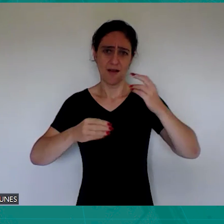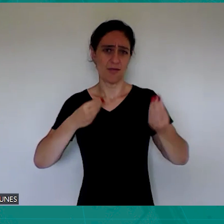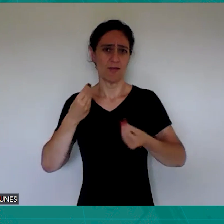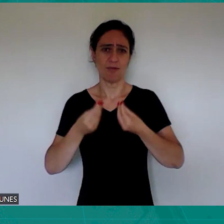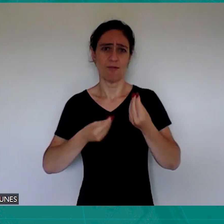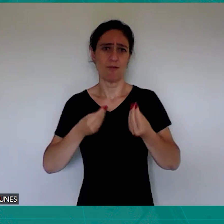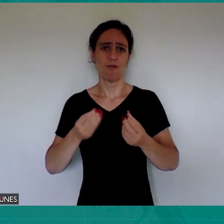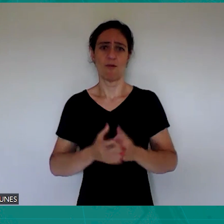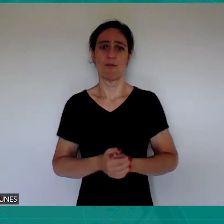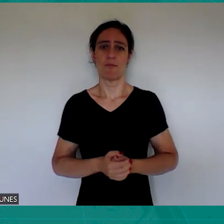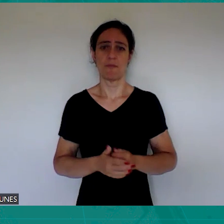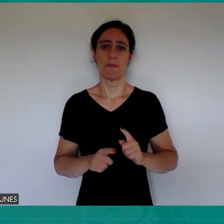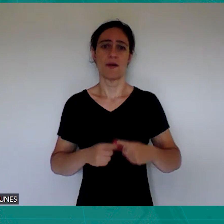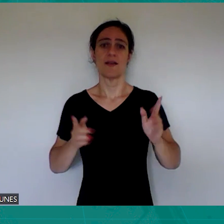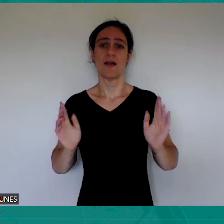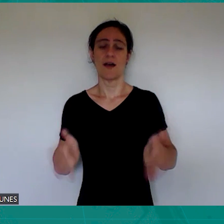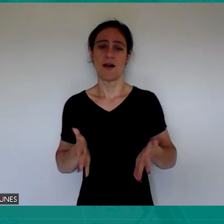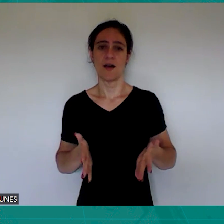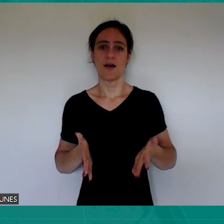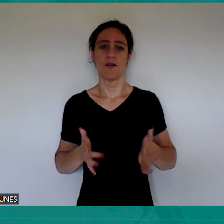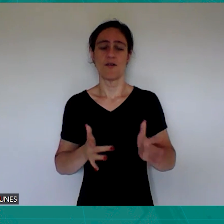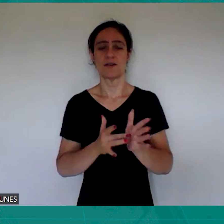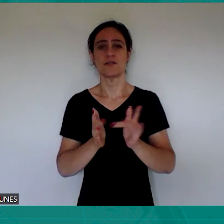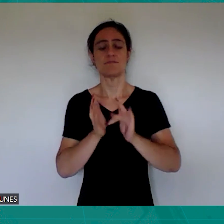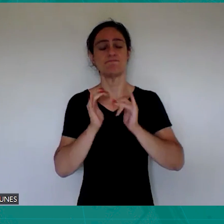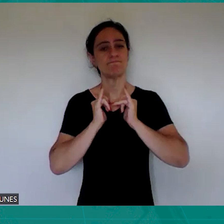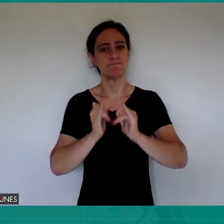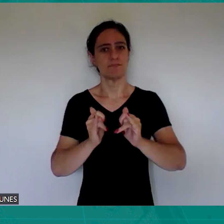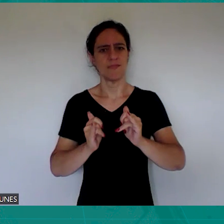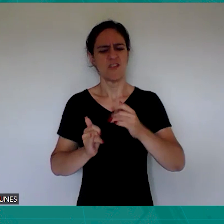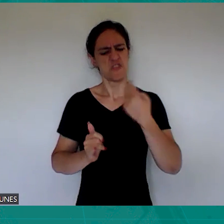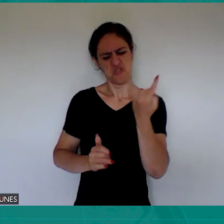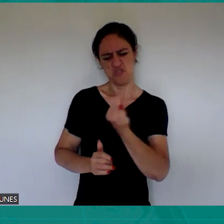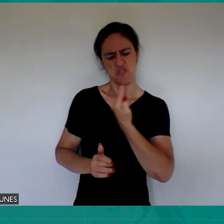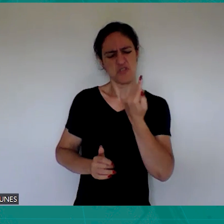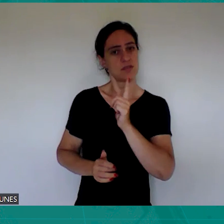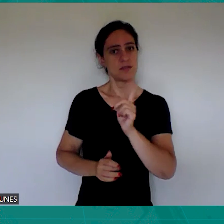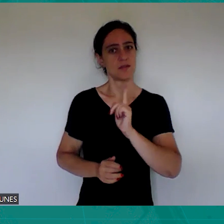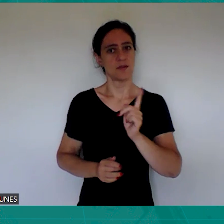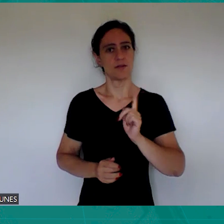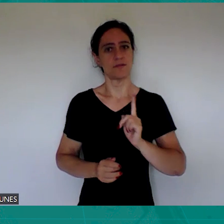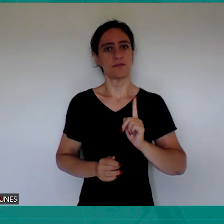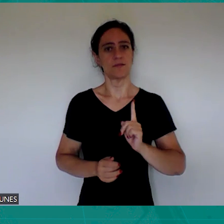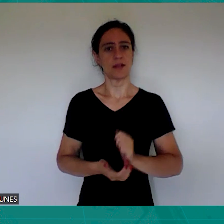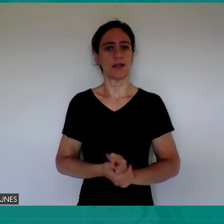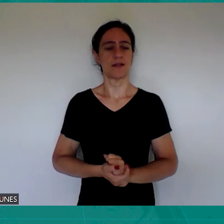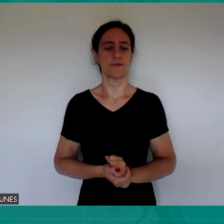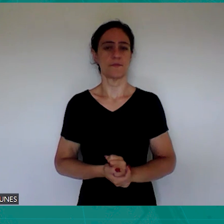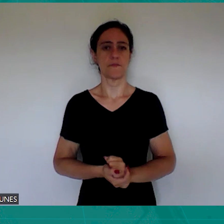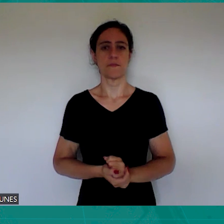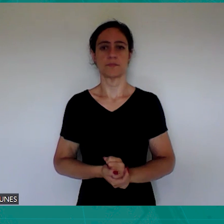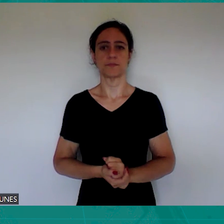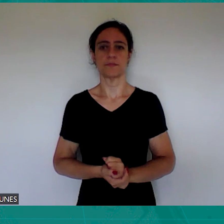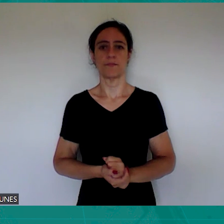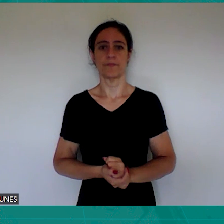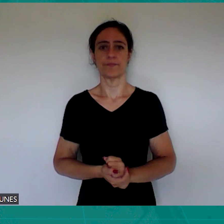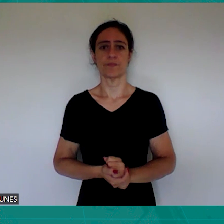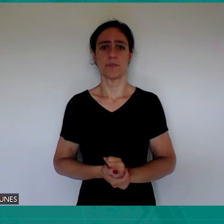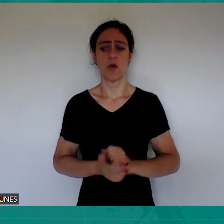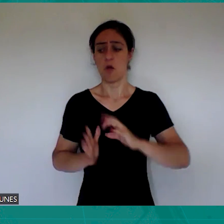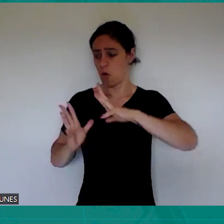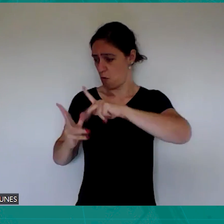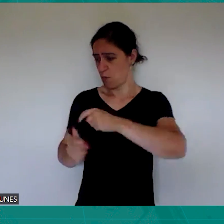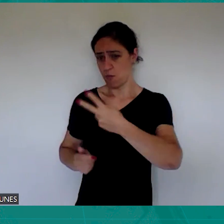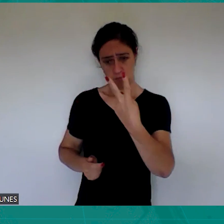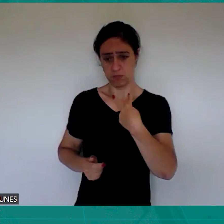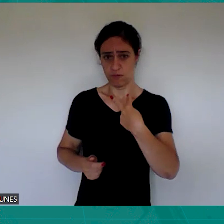agora Jesus disse: não vou deixar vocês órfãos não, certo? Ainda por um pouco o mundo não me verá, mas vocês vão me ver,